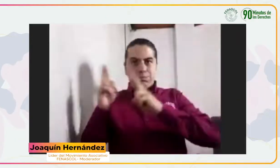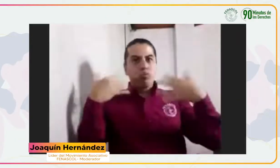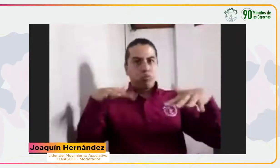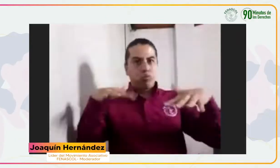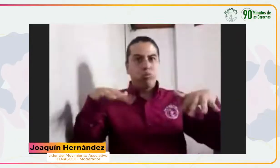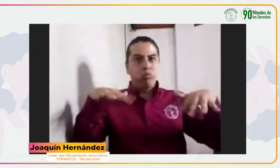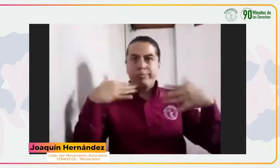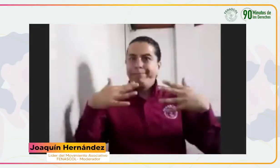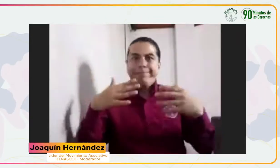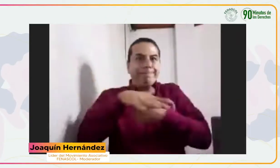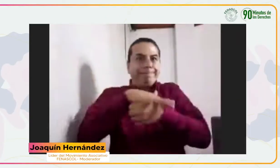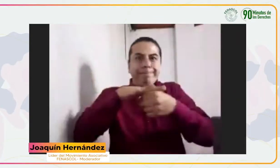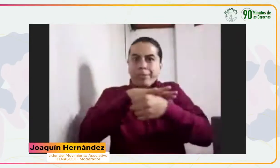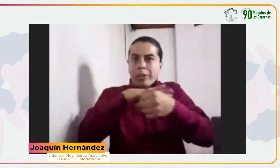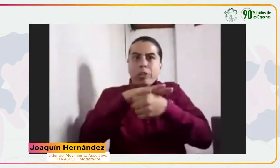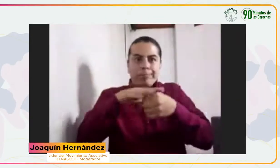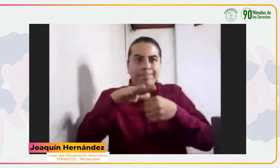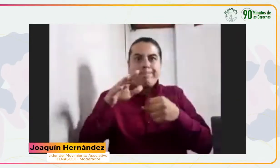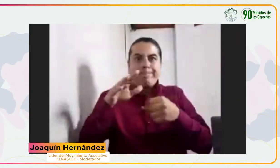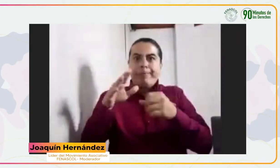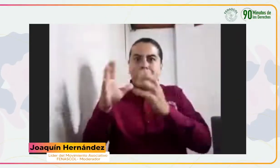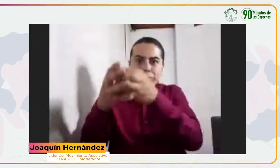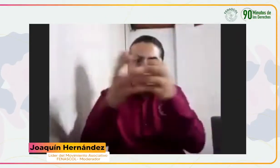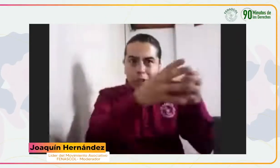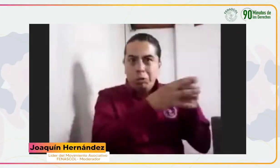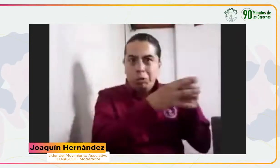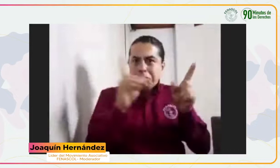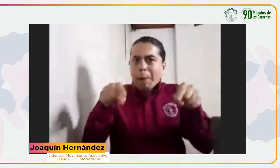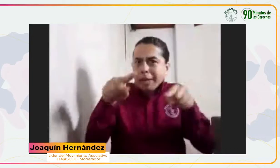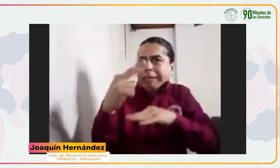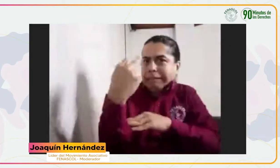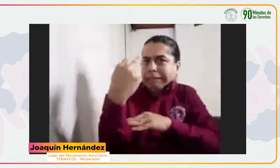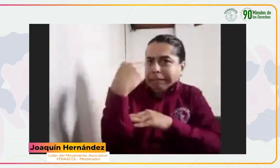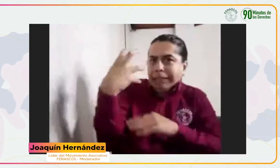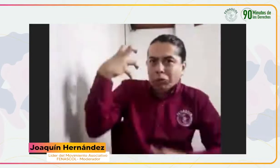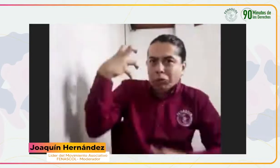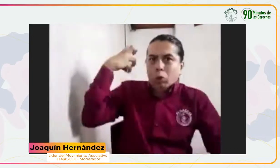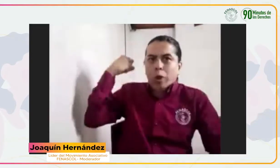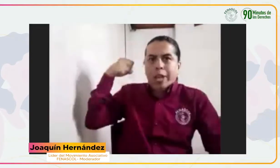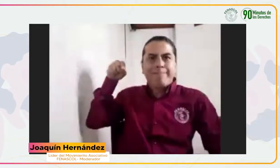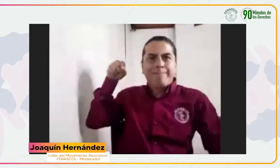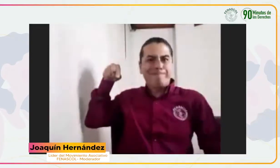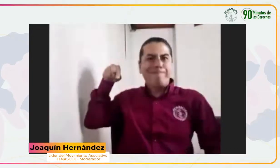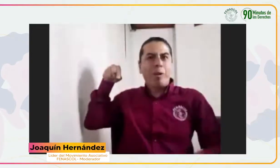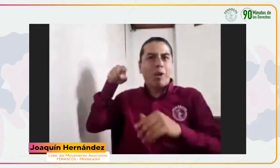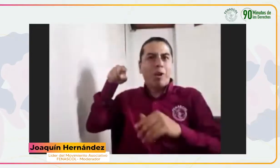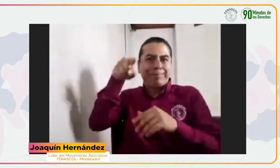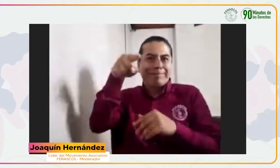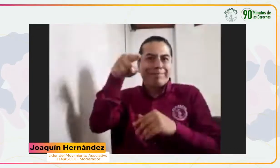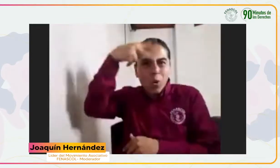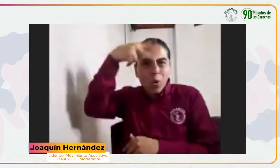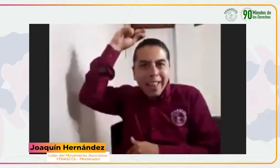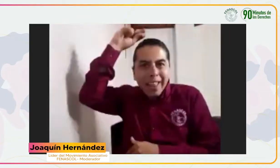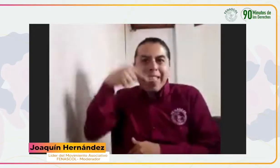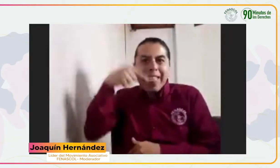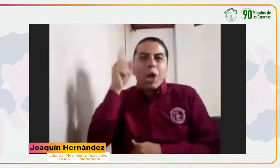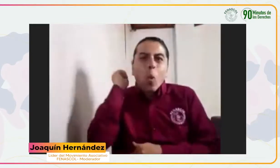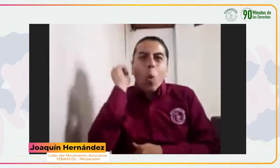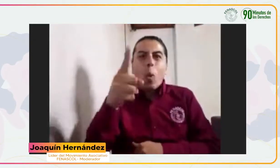ello. Hemos visto también unas respuestas similares con relación a varias situaciones y circunstancias que nos conectan con el